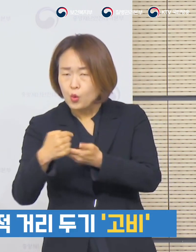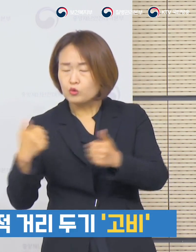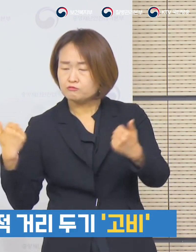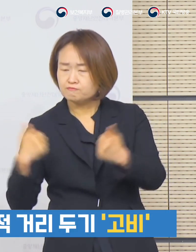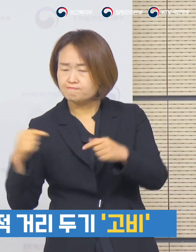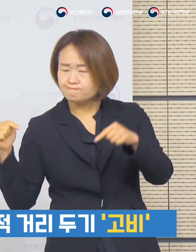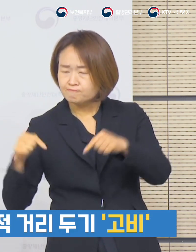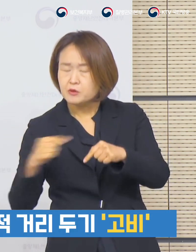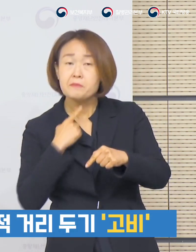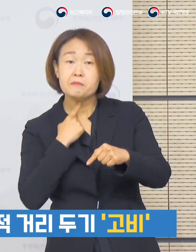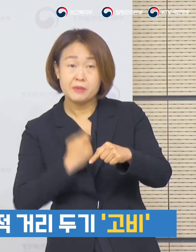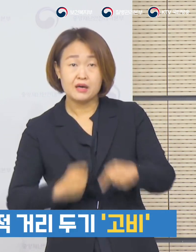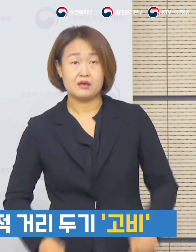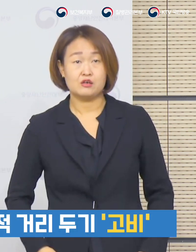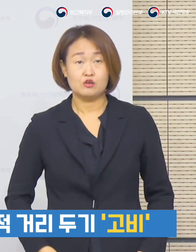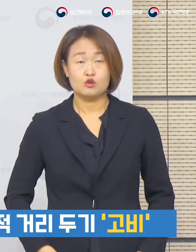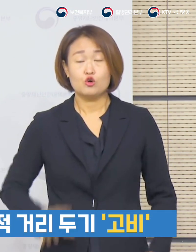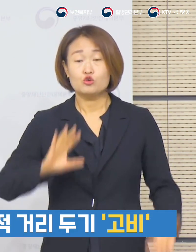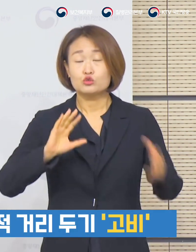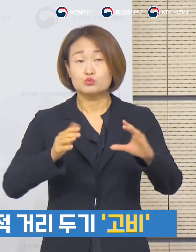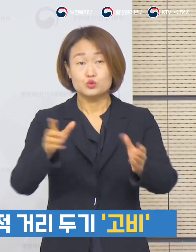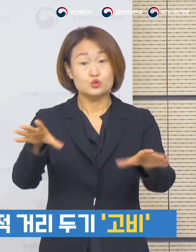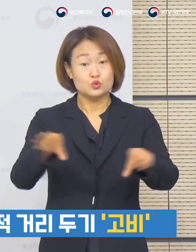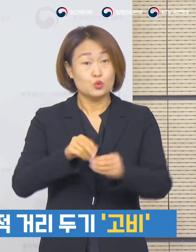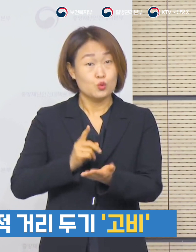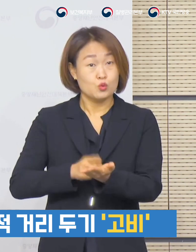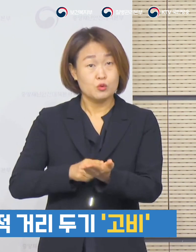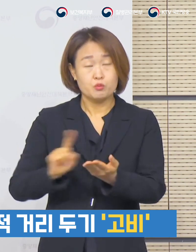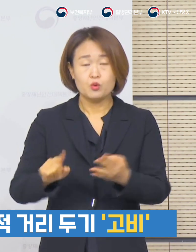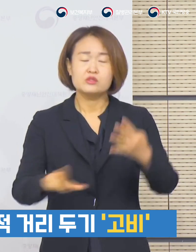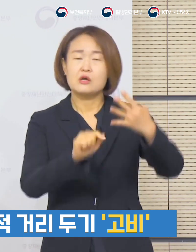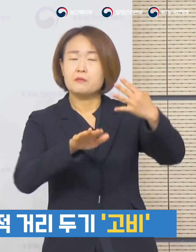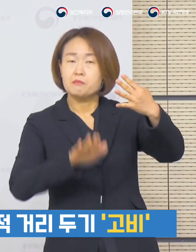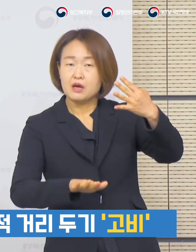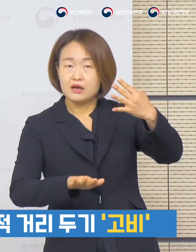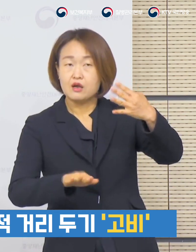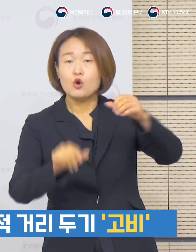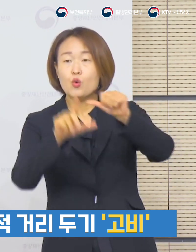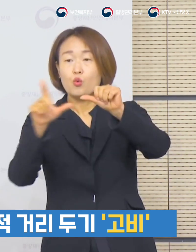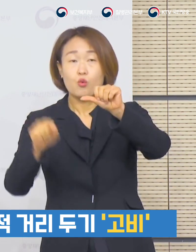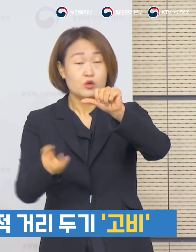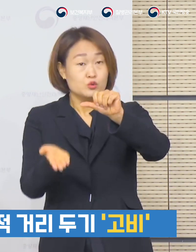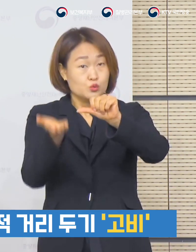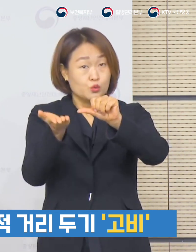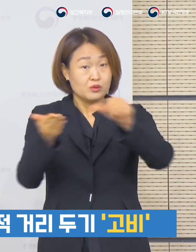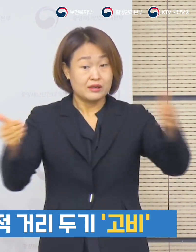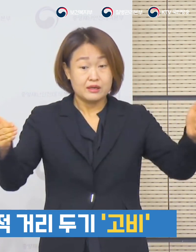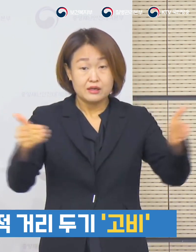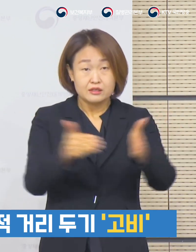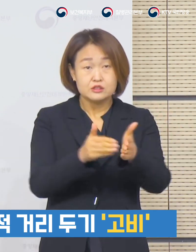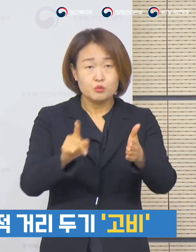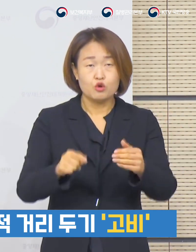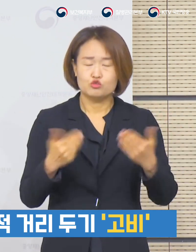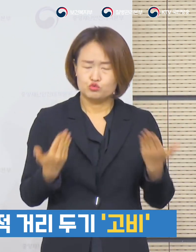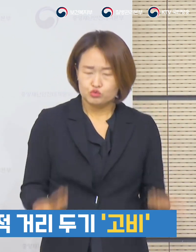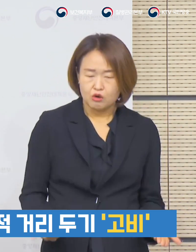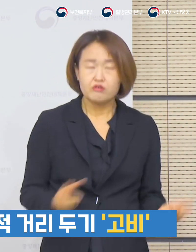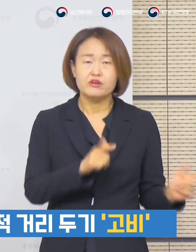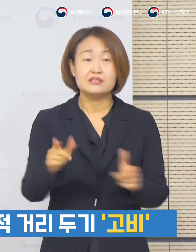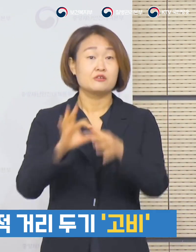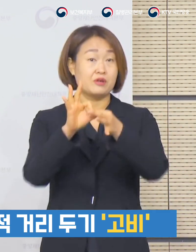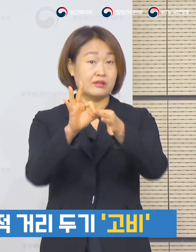논의하였습니다. 정세균 국무총리께서는 4월 말부터 5월 초까지 예정된 연휴와